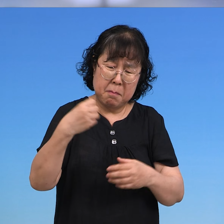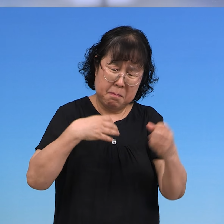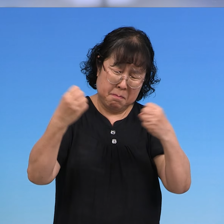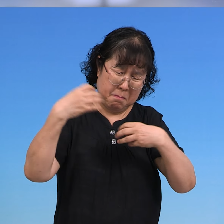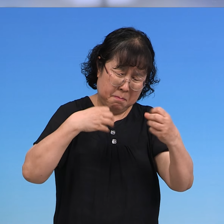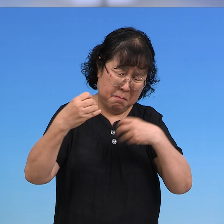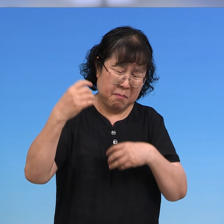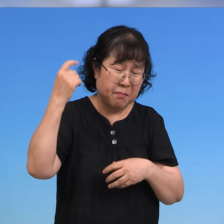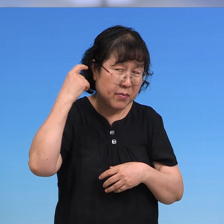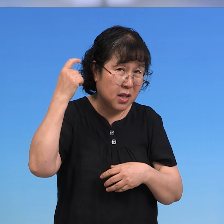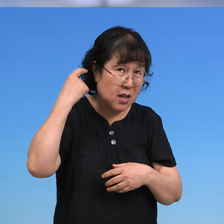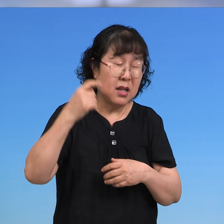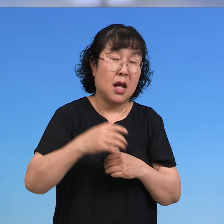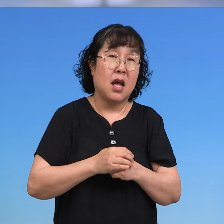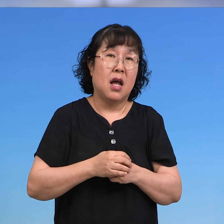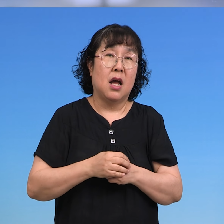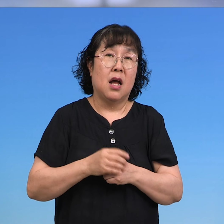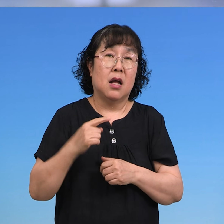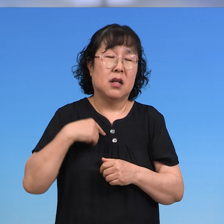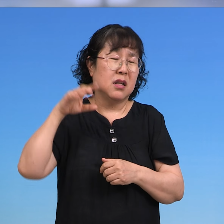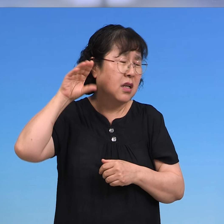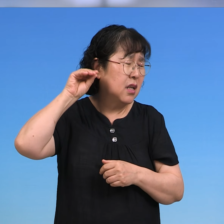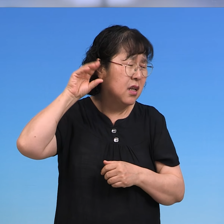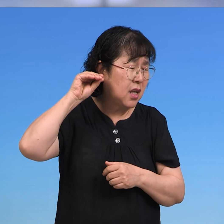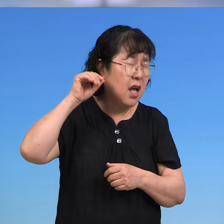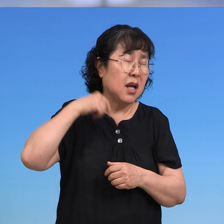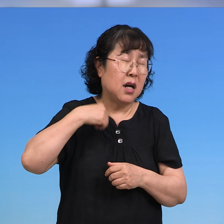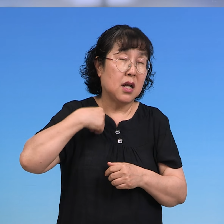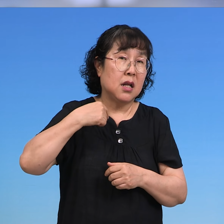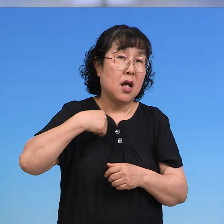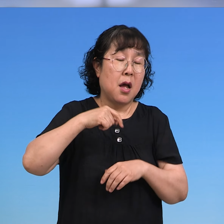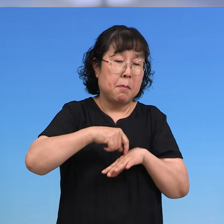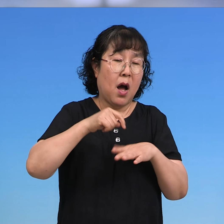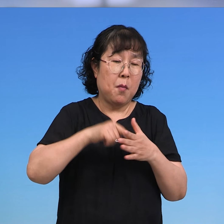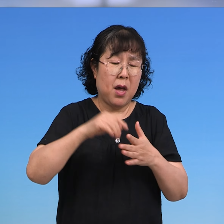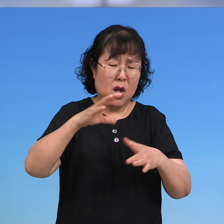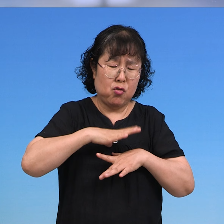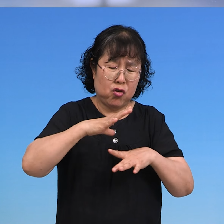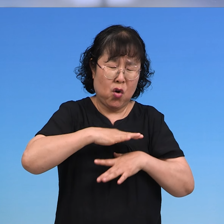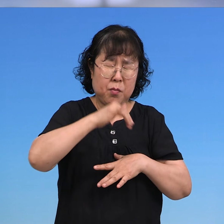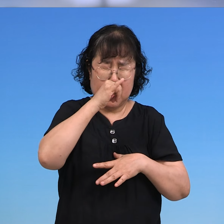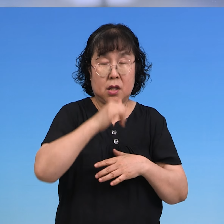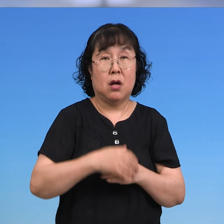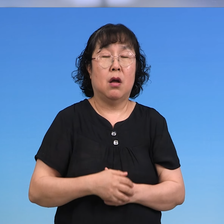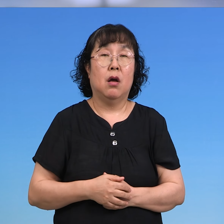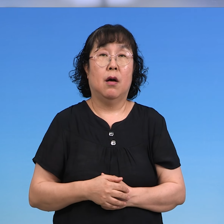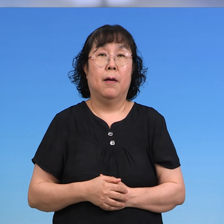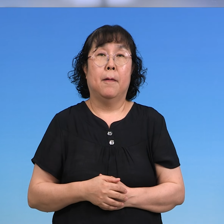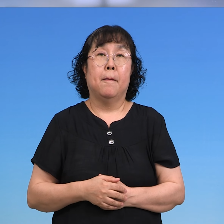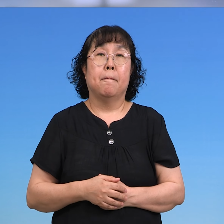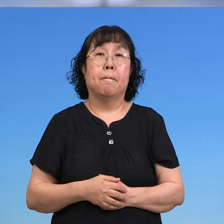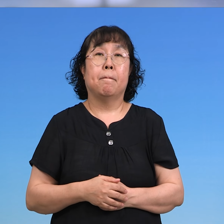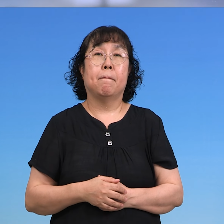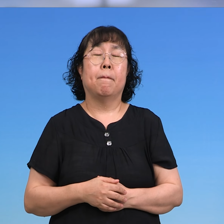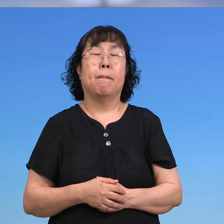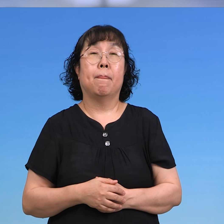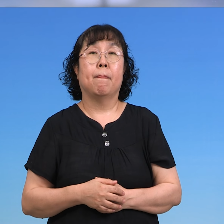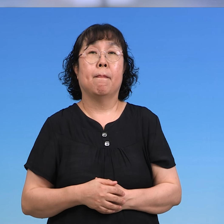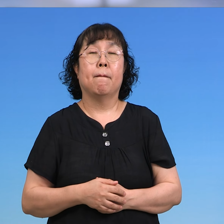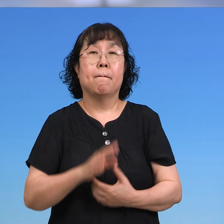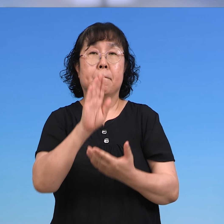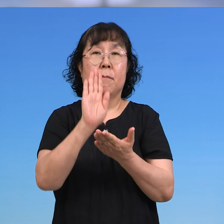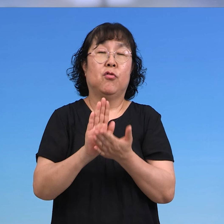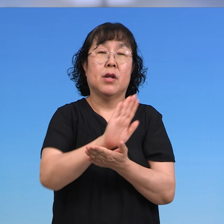보니까 사실은 저도 좀 그런 두려움이 있습니다. 분당 우리 교회는 너무 건강하게 지금 가고 있지만 언제